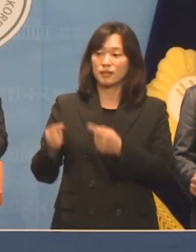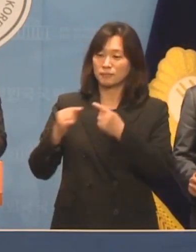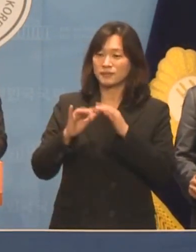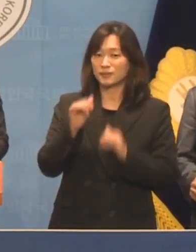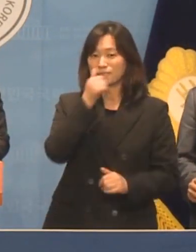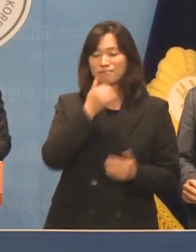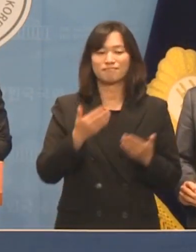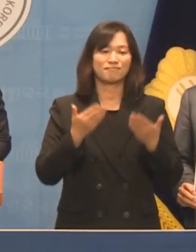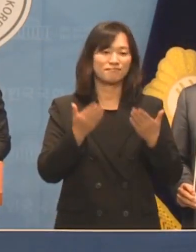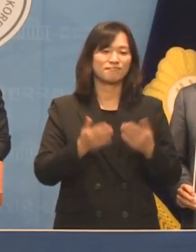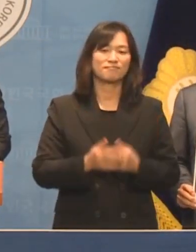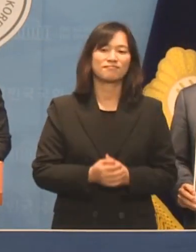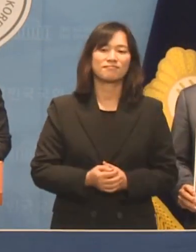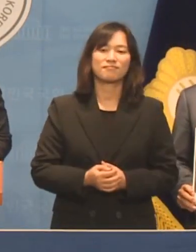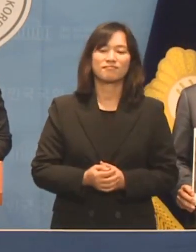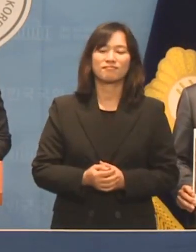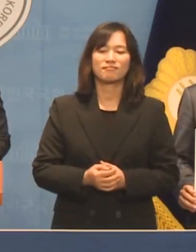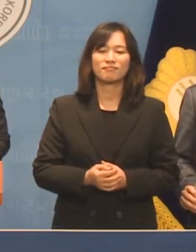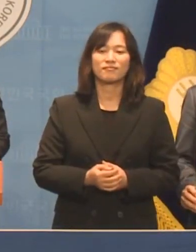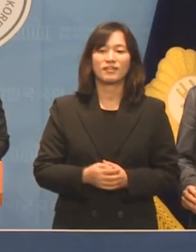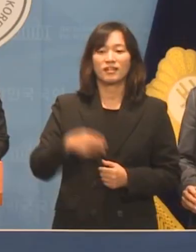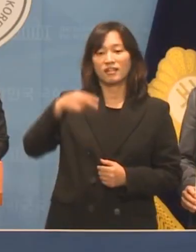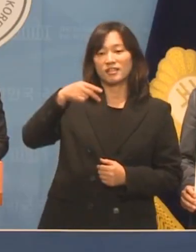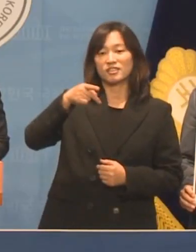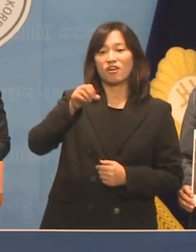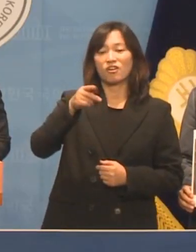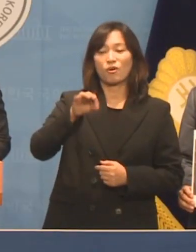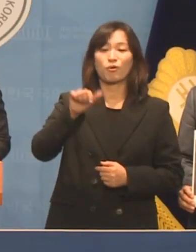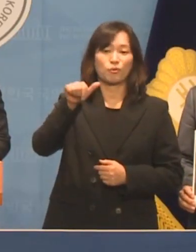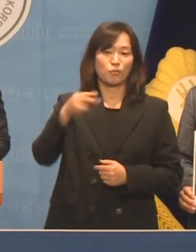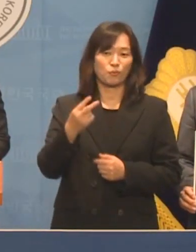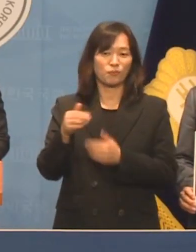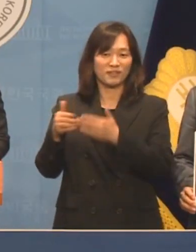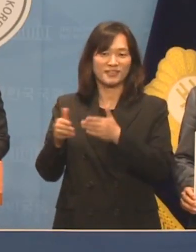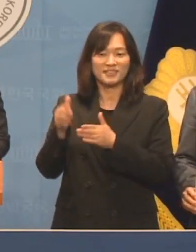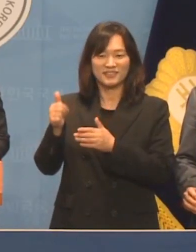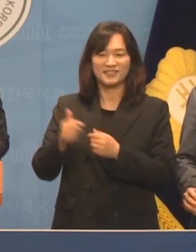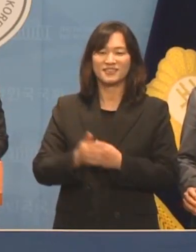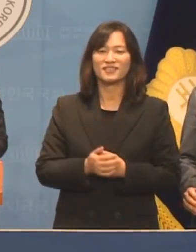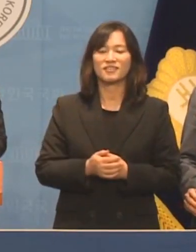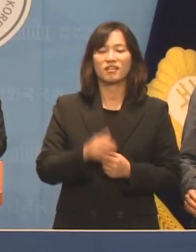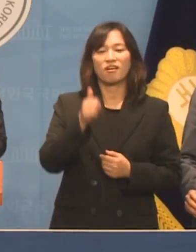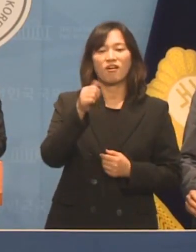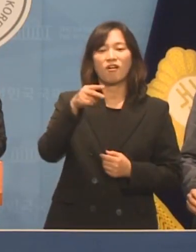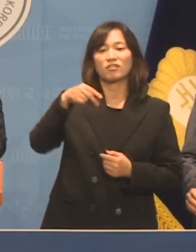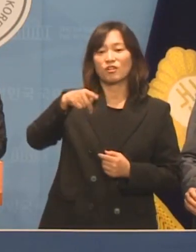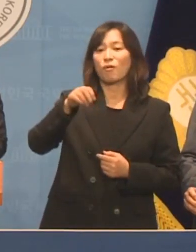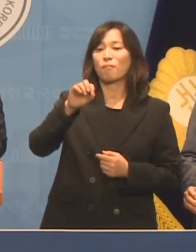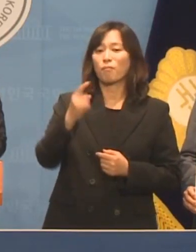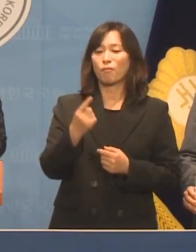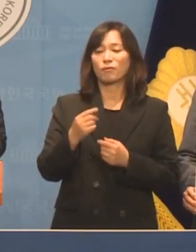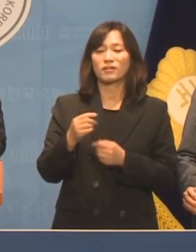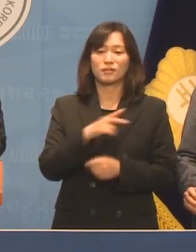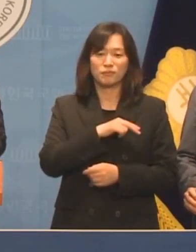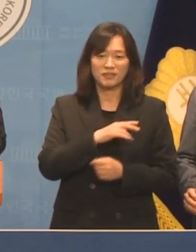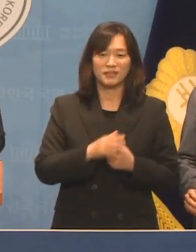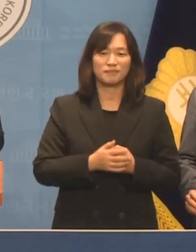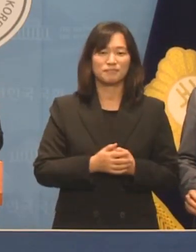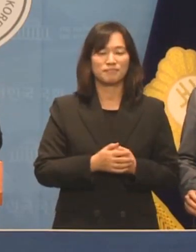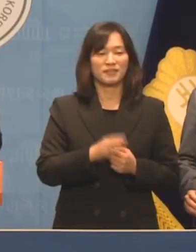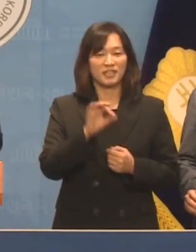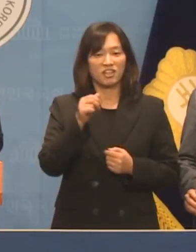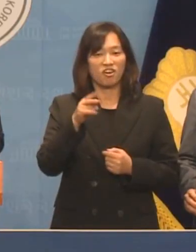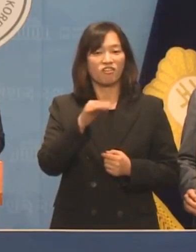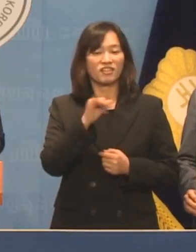먼저 소개시켜드리겠습니다. 서영교 단장님 오셨습니다. 허성무 의원님 오셨습니다. 이현희 의원님